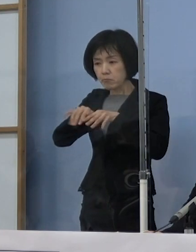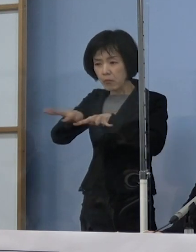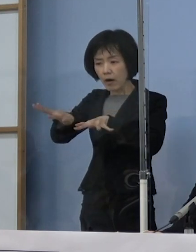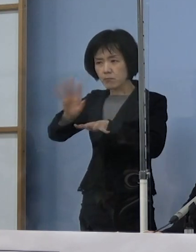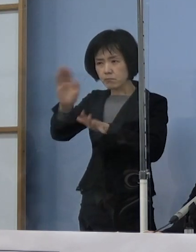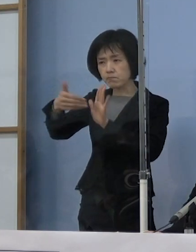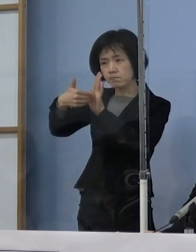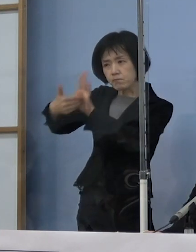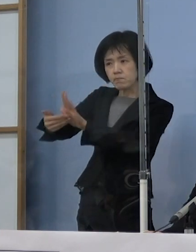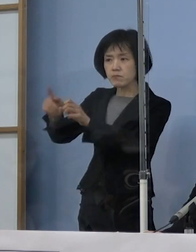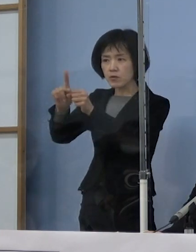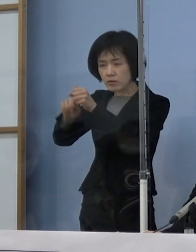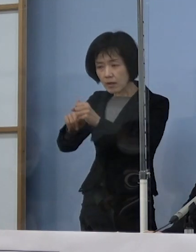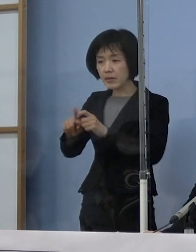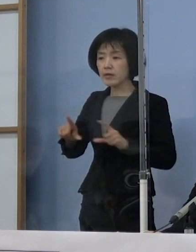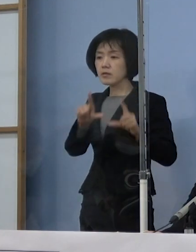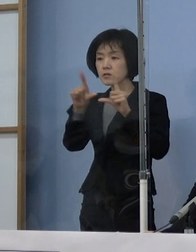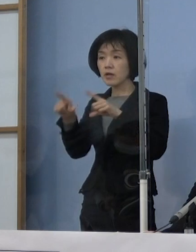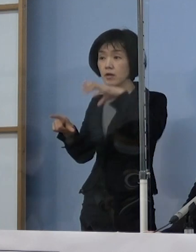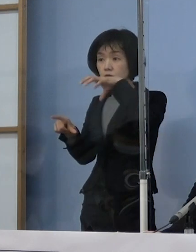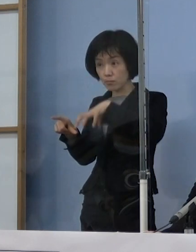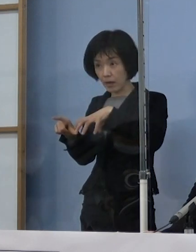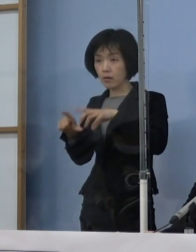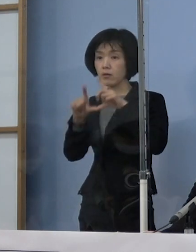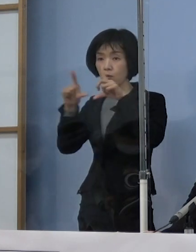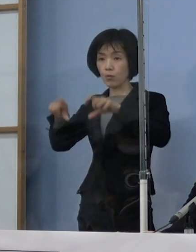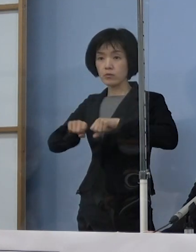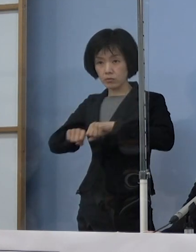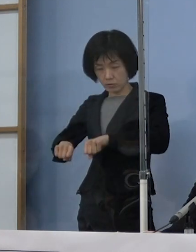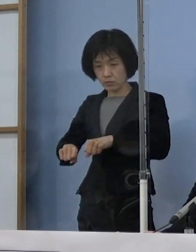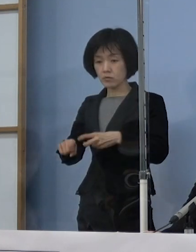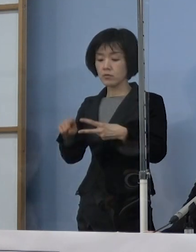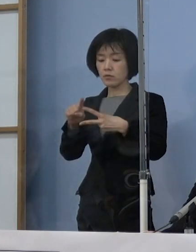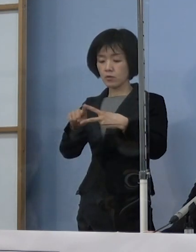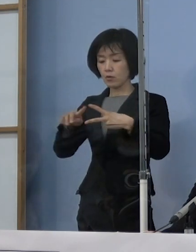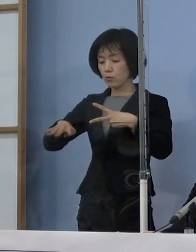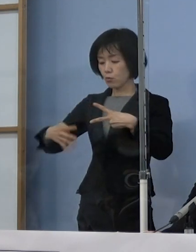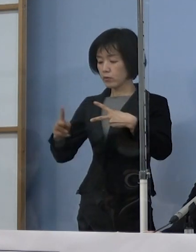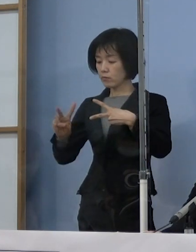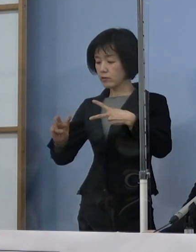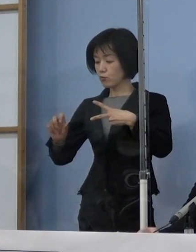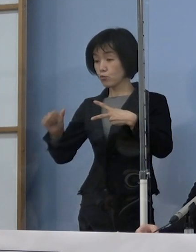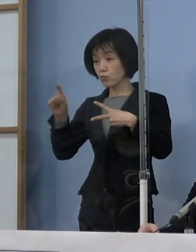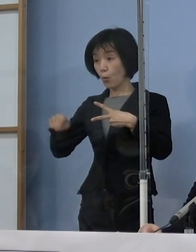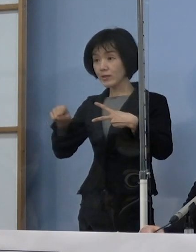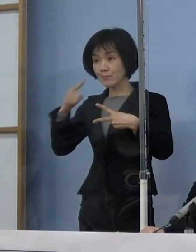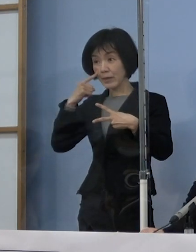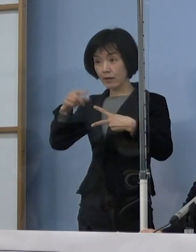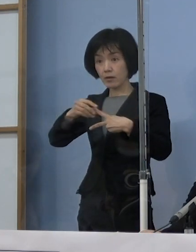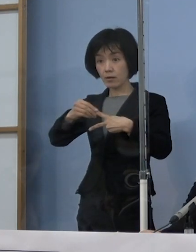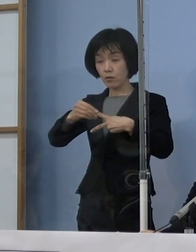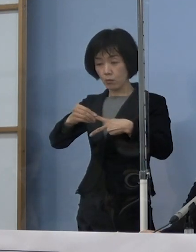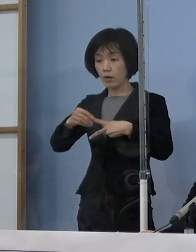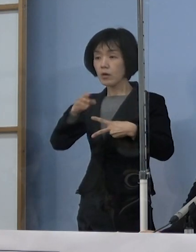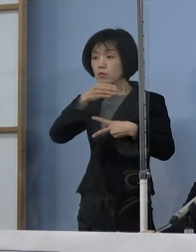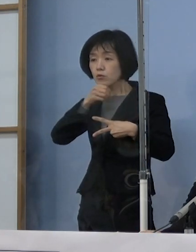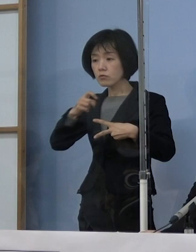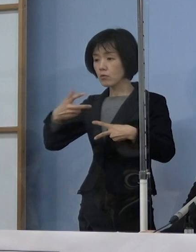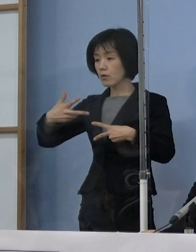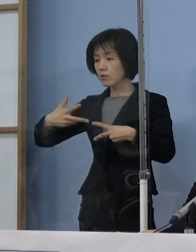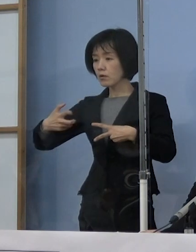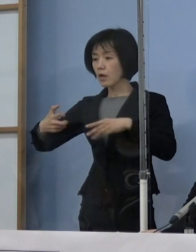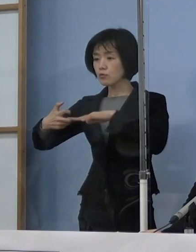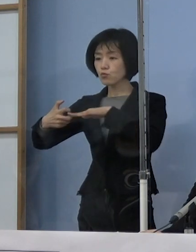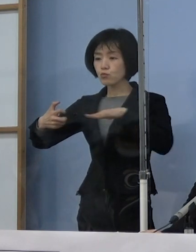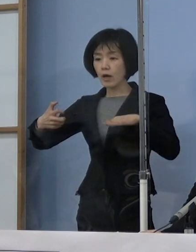いの市町村名を公表します。まず425例目の感染者について、年代は70